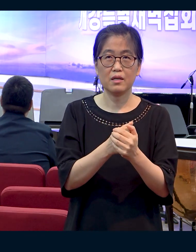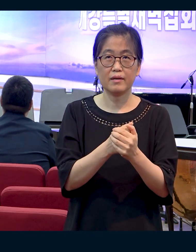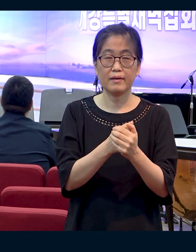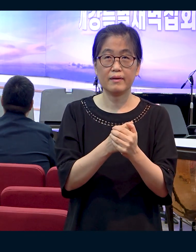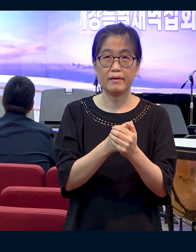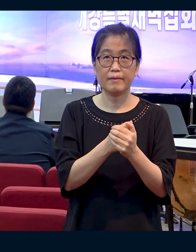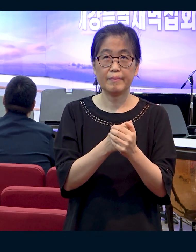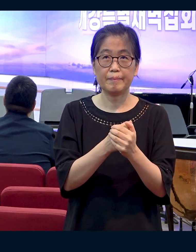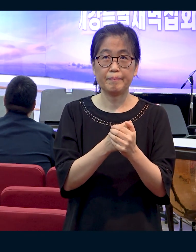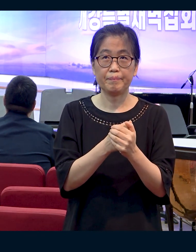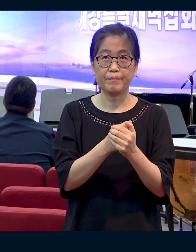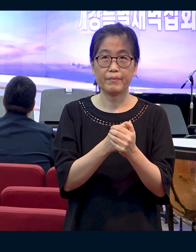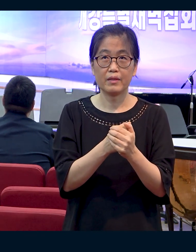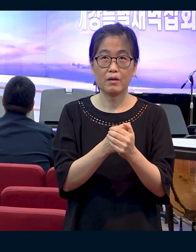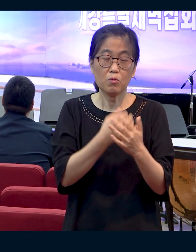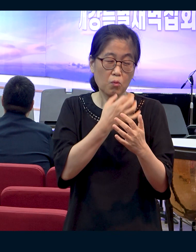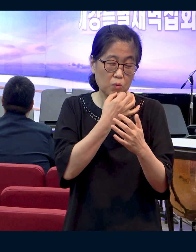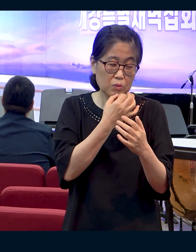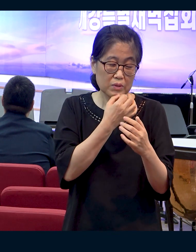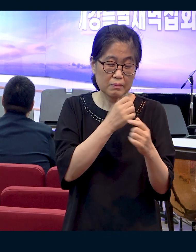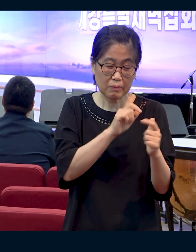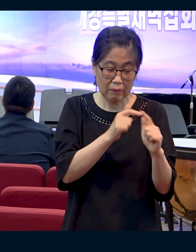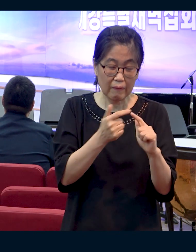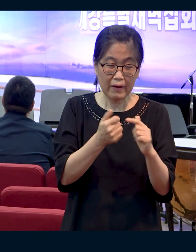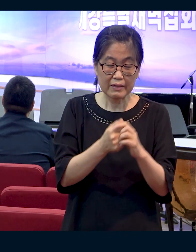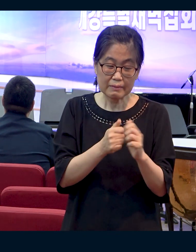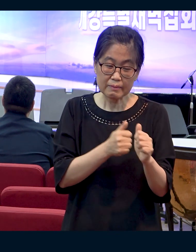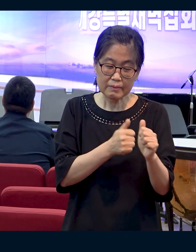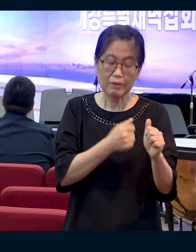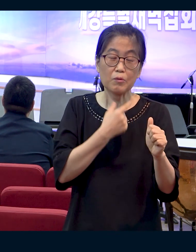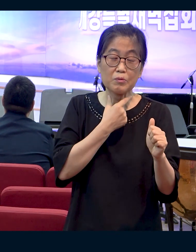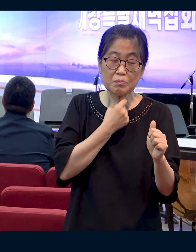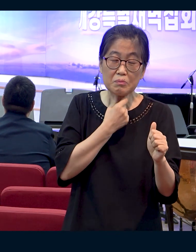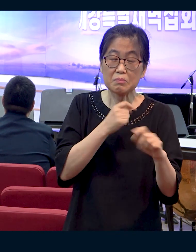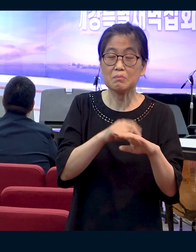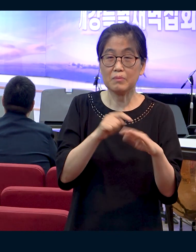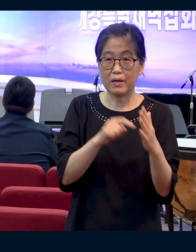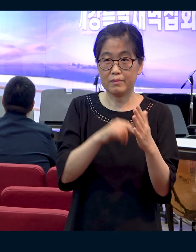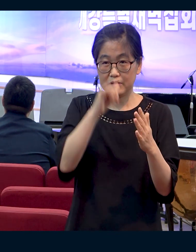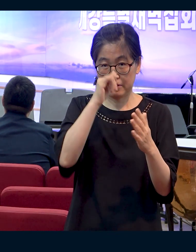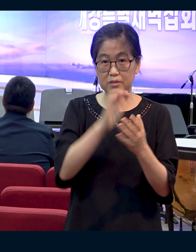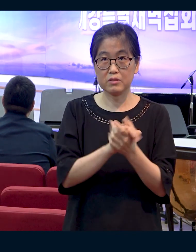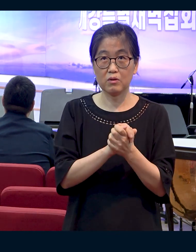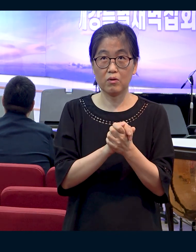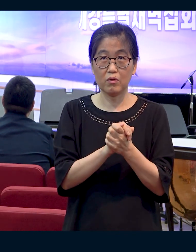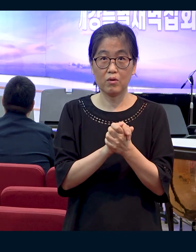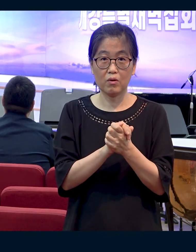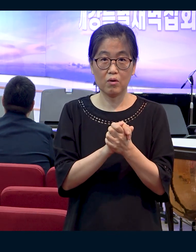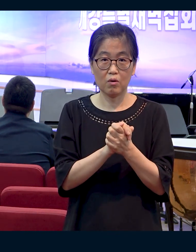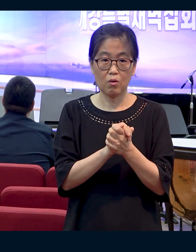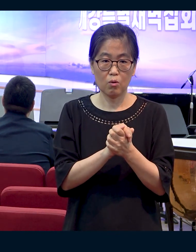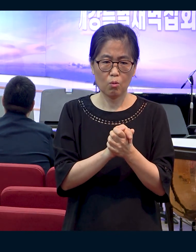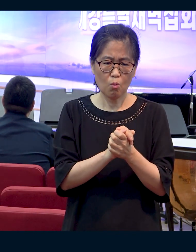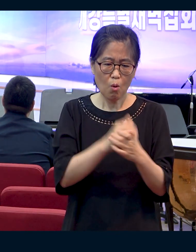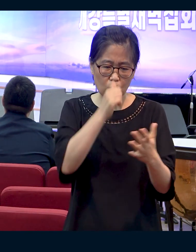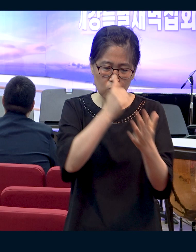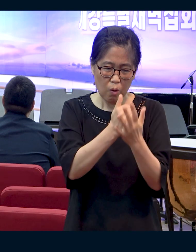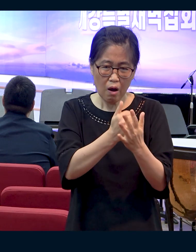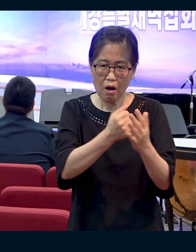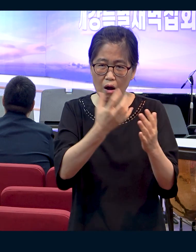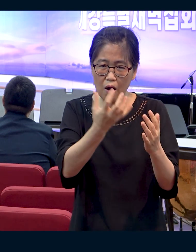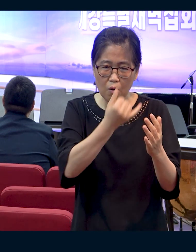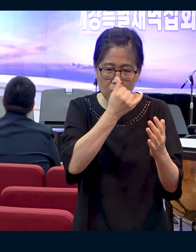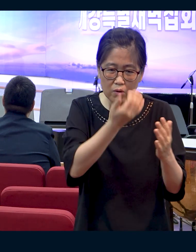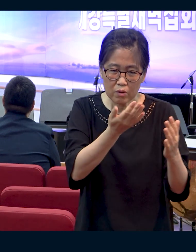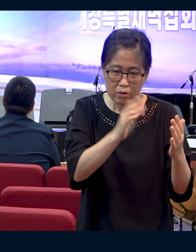있으니까 이 죄성들을 가진 죄성한 인간들이 모여가지고 어떻게 아름다운 그런